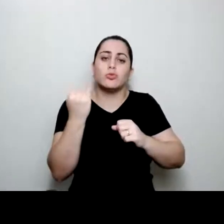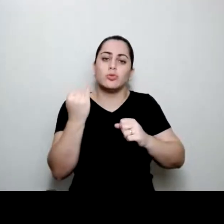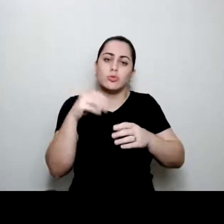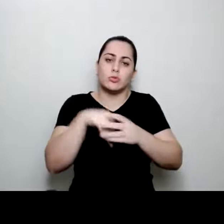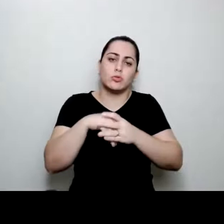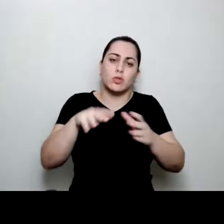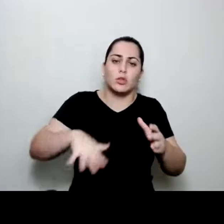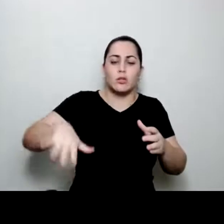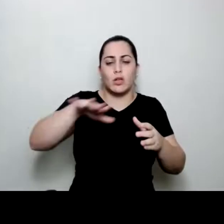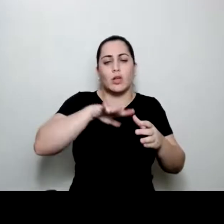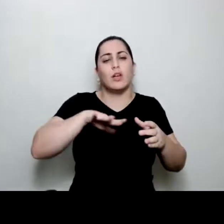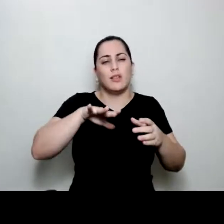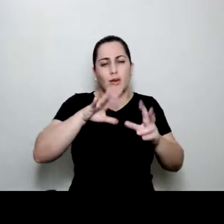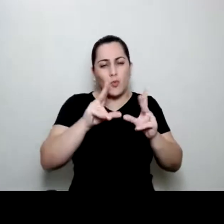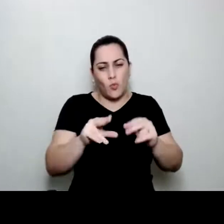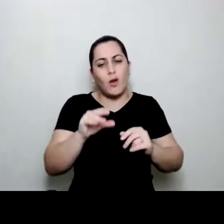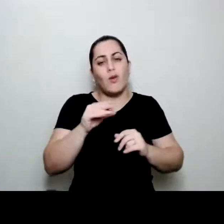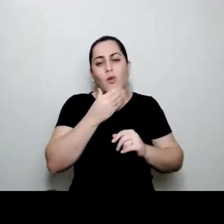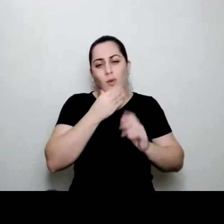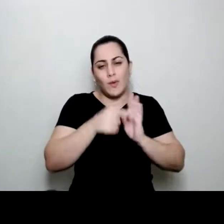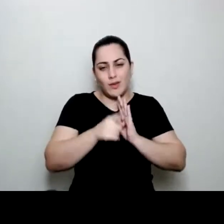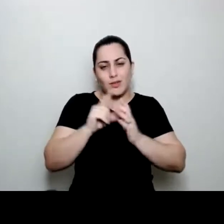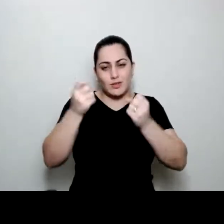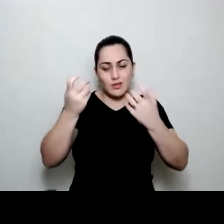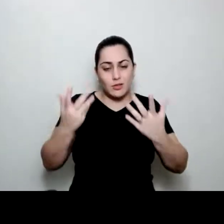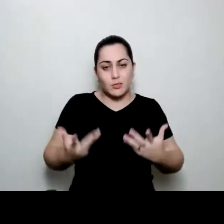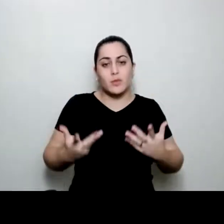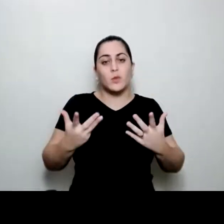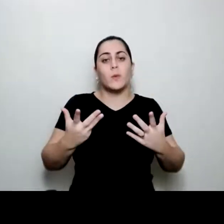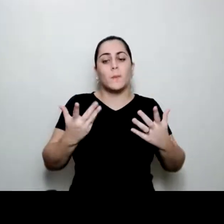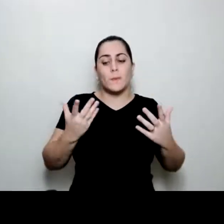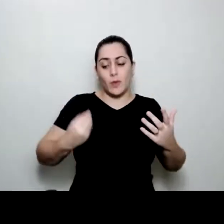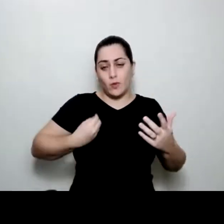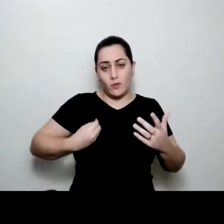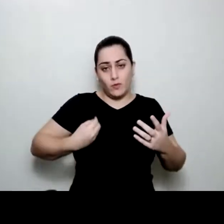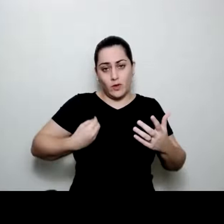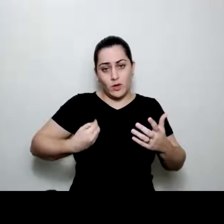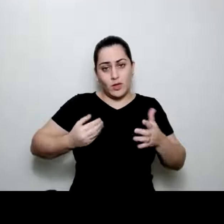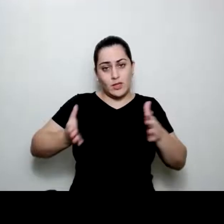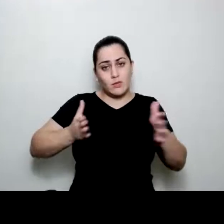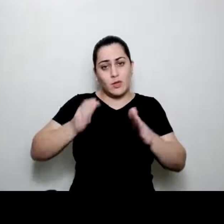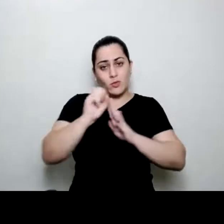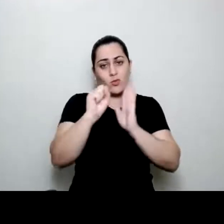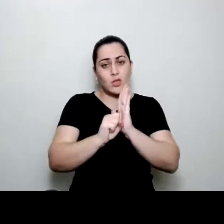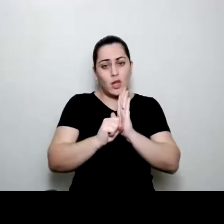contexto, como o Sebastian falou, esse contexto que vivemos e que temos vivido no último século,